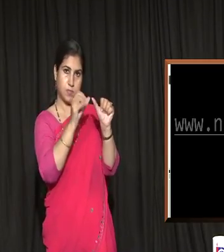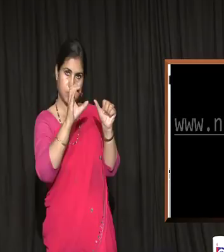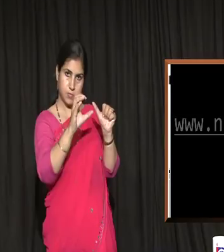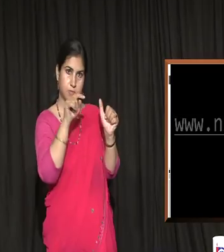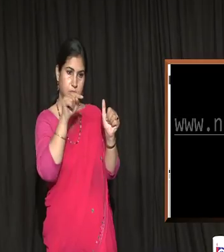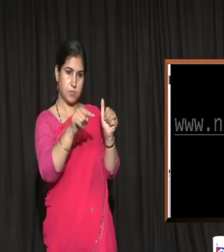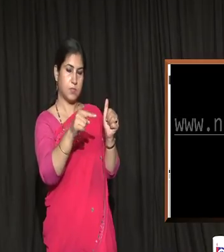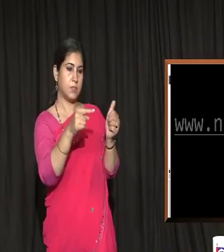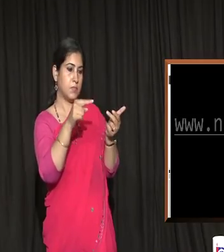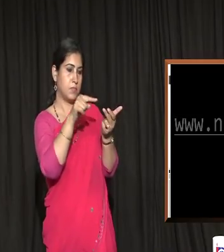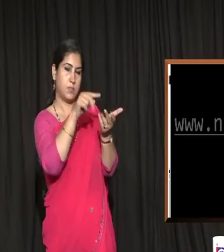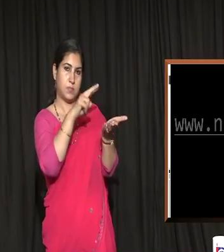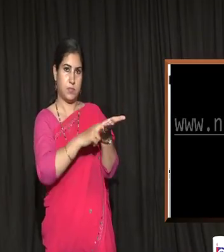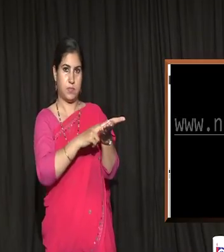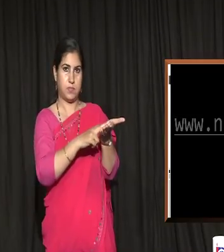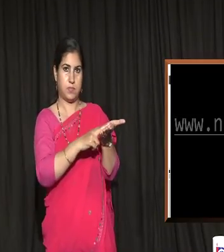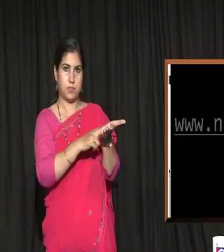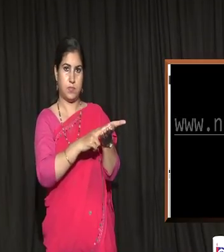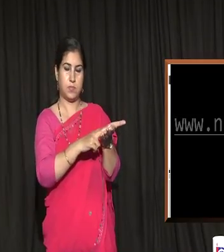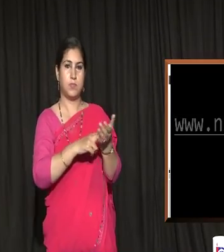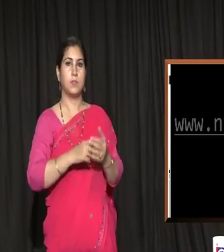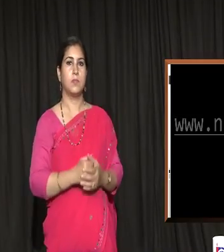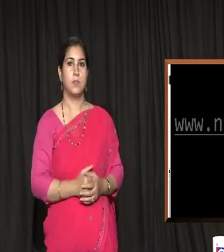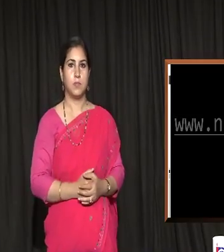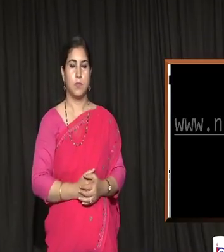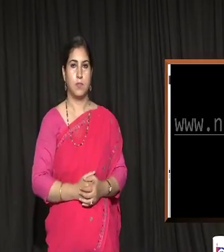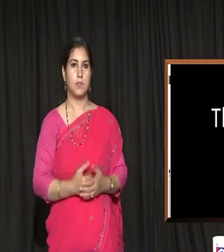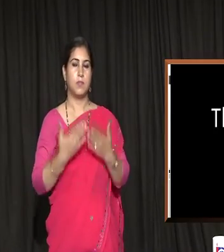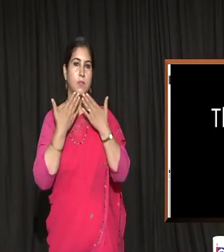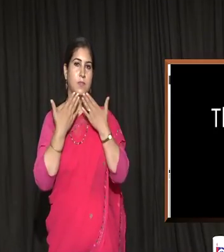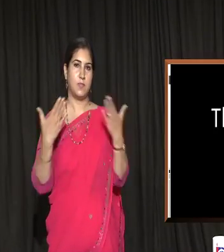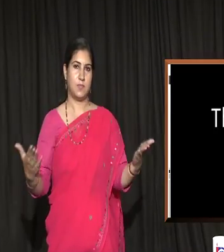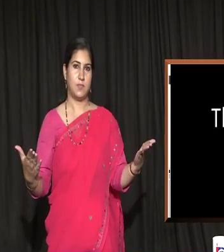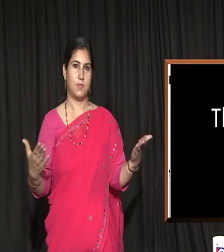www.nios.ac.in. Thank you so much.